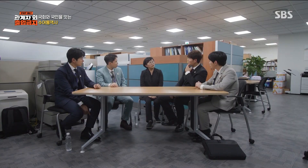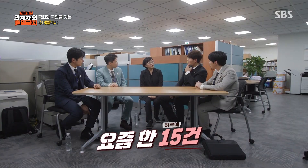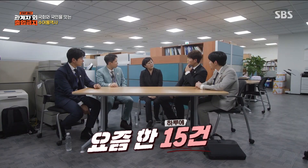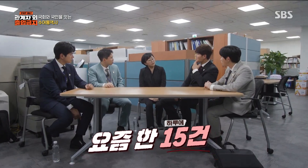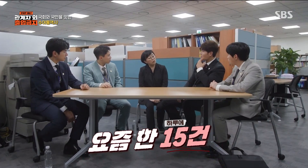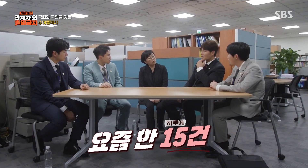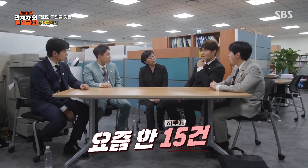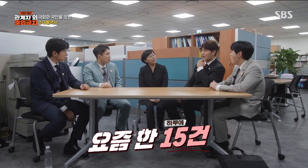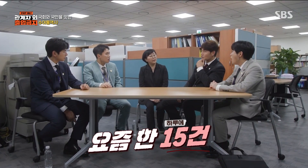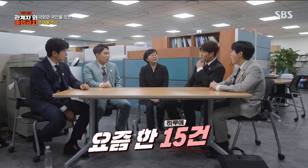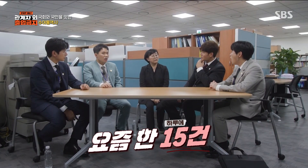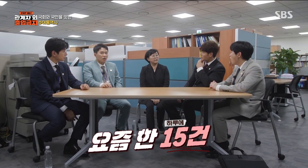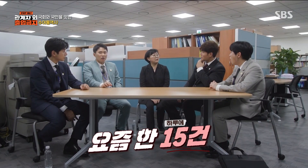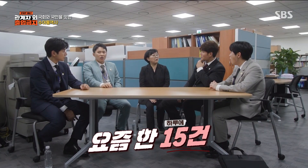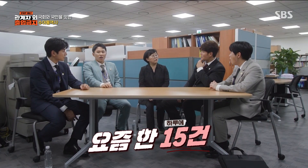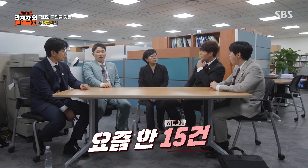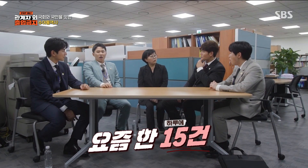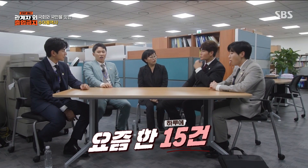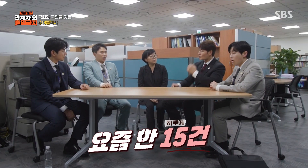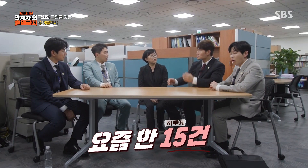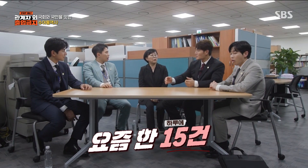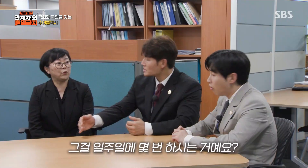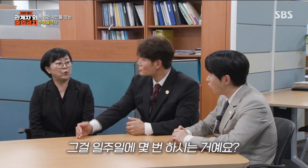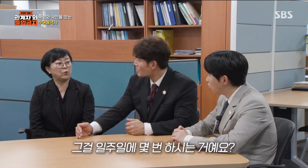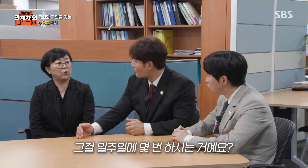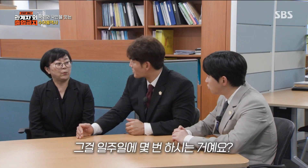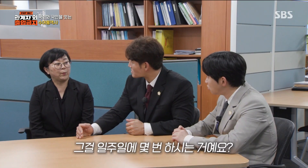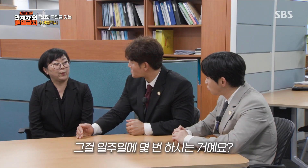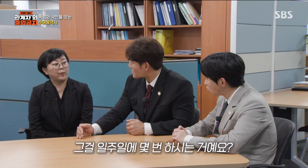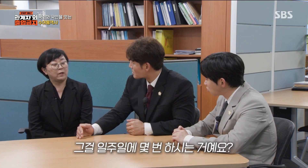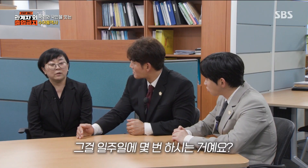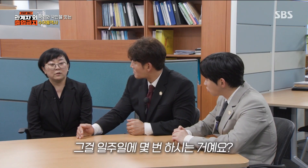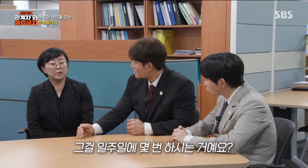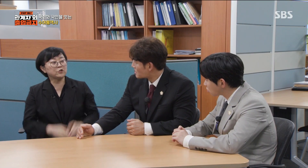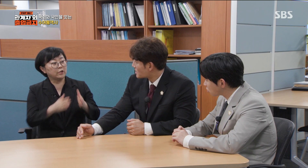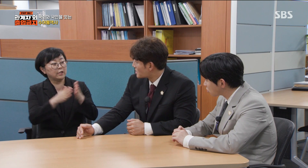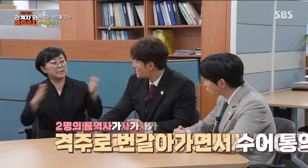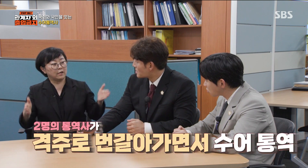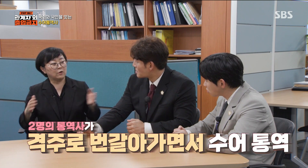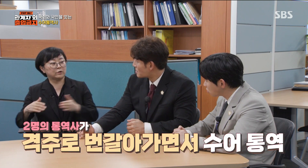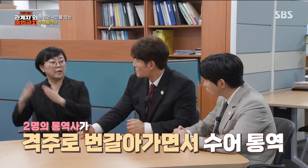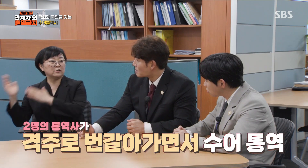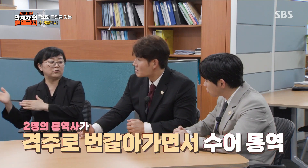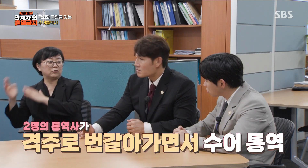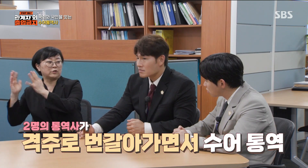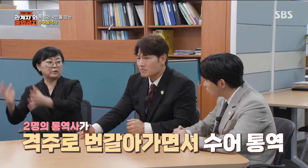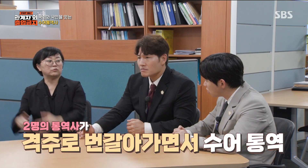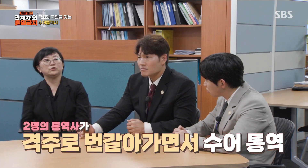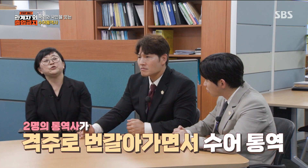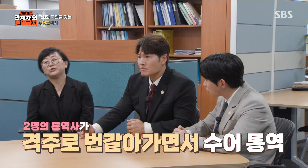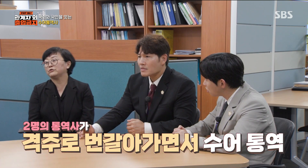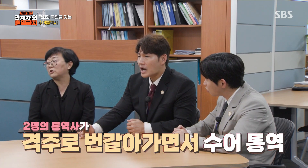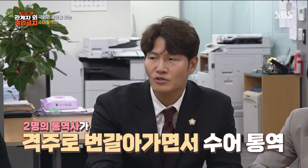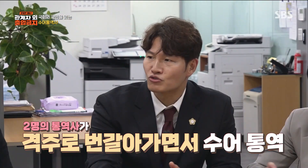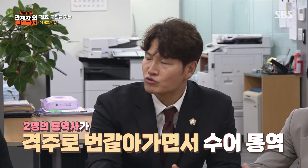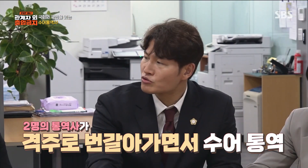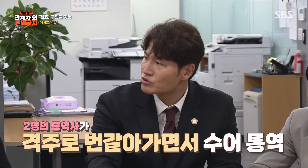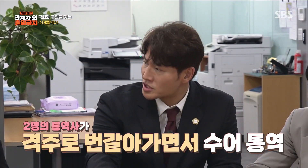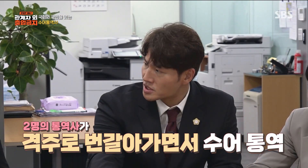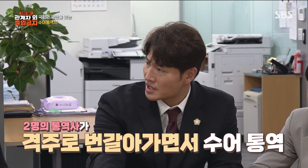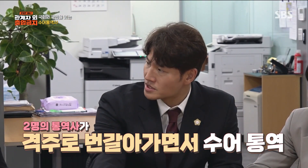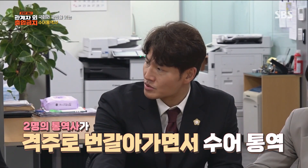요즘 한 15건? 하루에요? 네, 16건 그걸 언제까지 일주일에 몇 번 하십니까? 일주일 내내 제가 하고 다른 주에 다른 분이 어머머머머